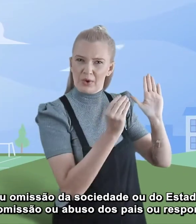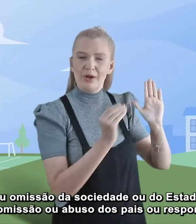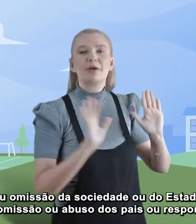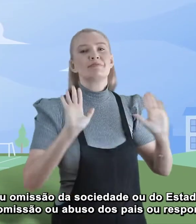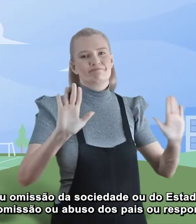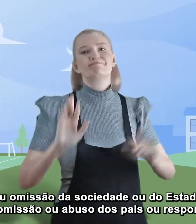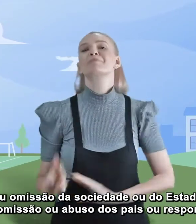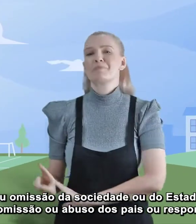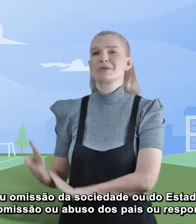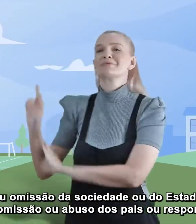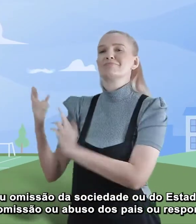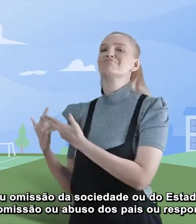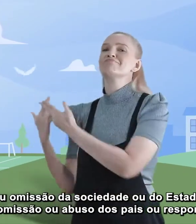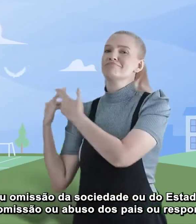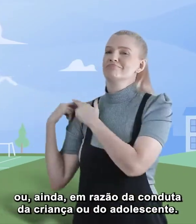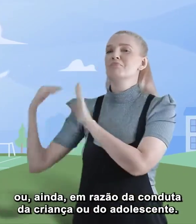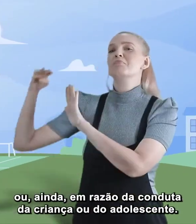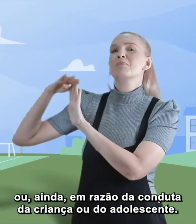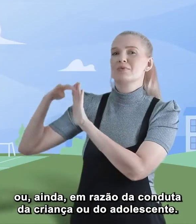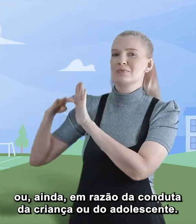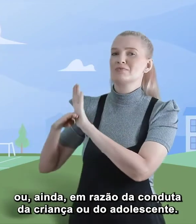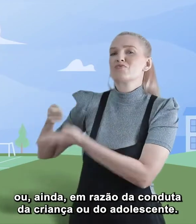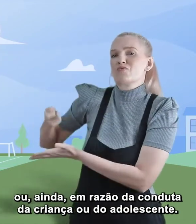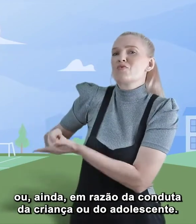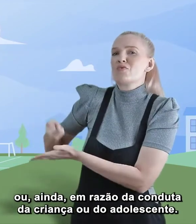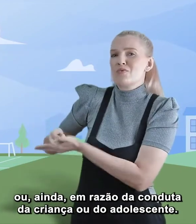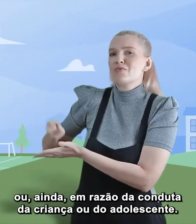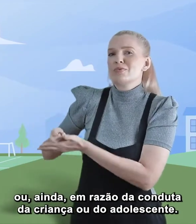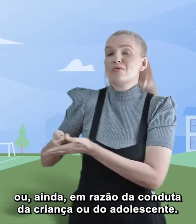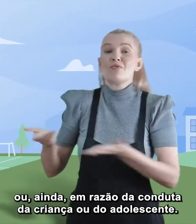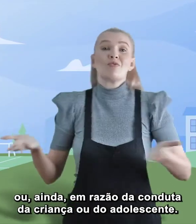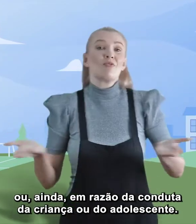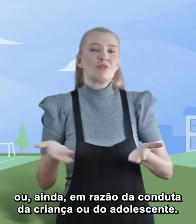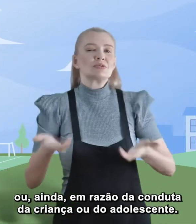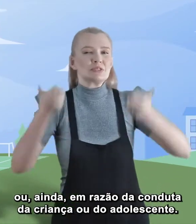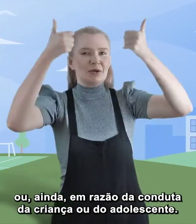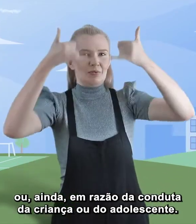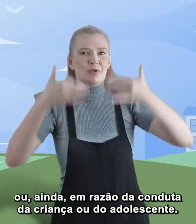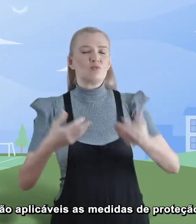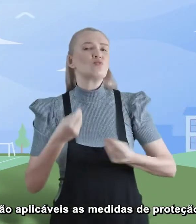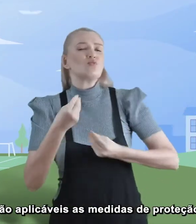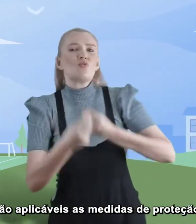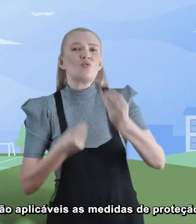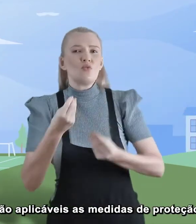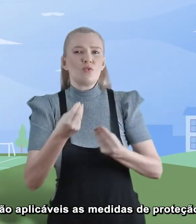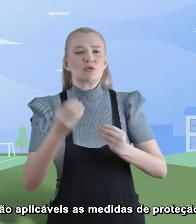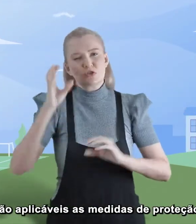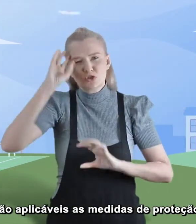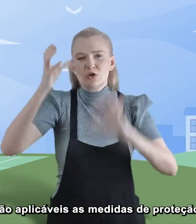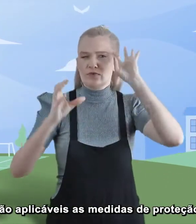dos pais ou responsável, ou ainda em razão da conduta da criança ou do adolescente, são aplicáveis as medidas de